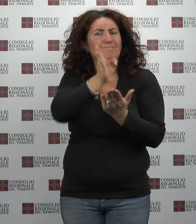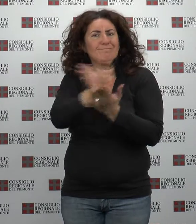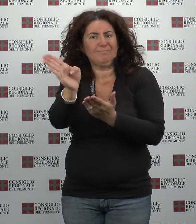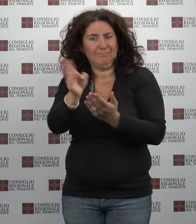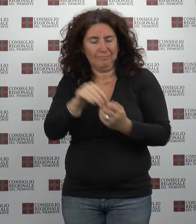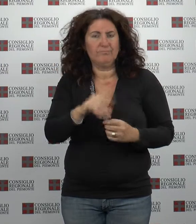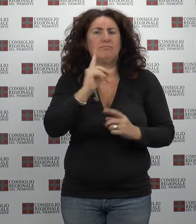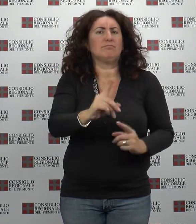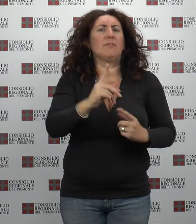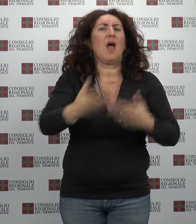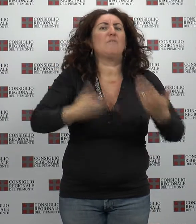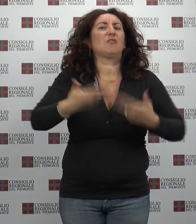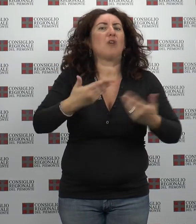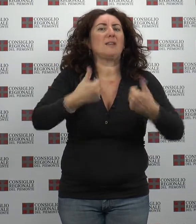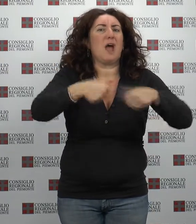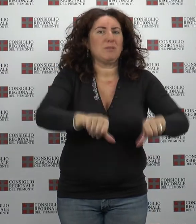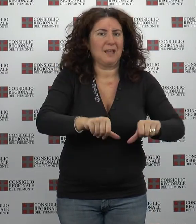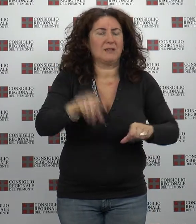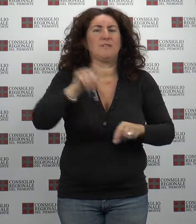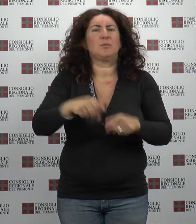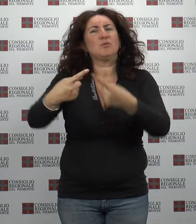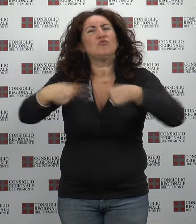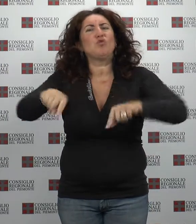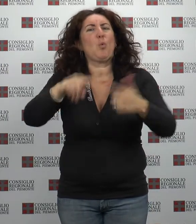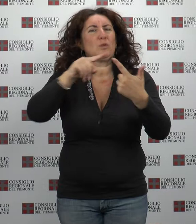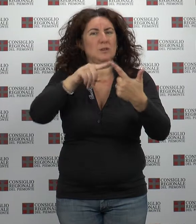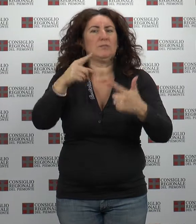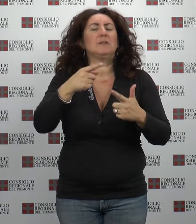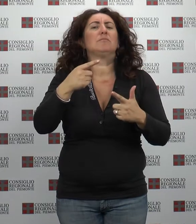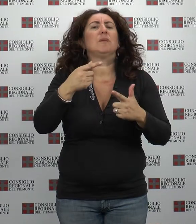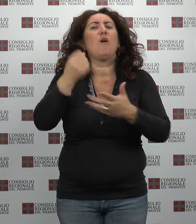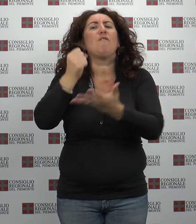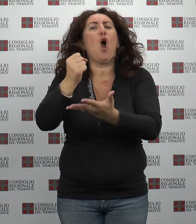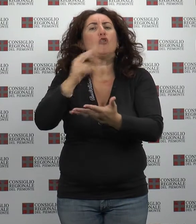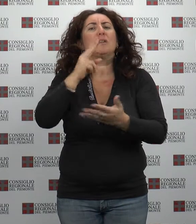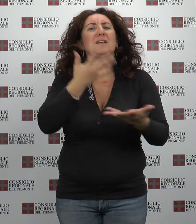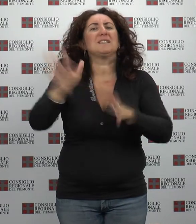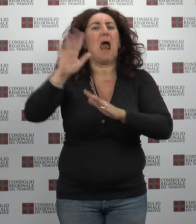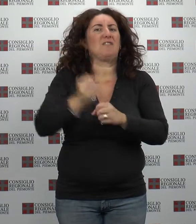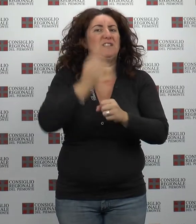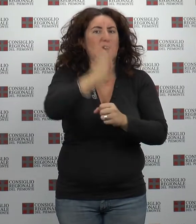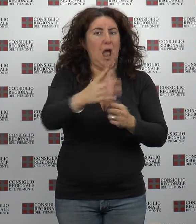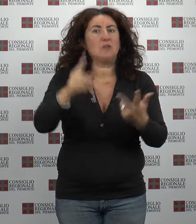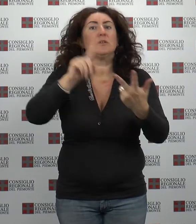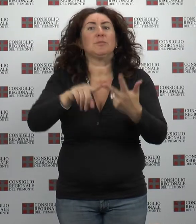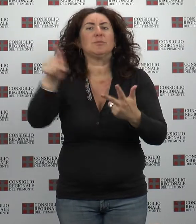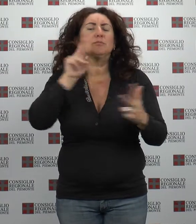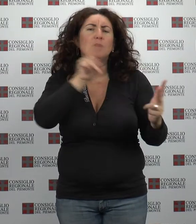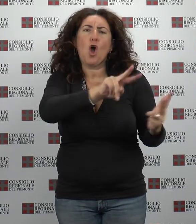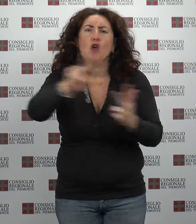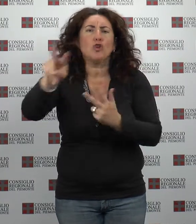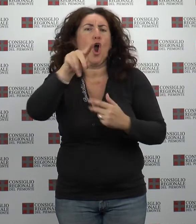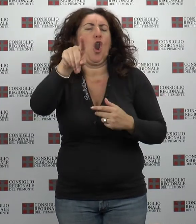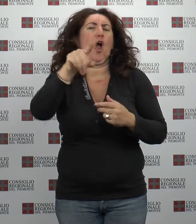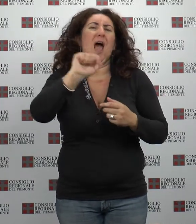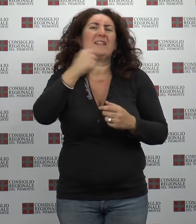tema dell'emergenza abitativa, impegnano la Giunta a costituire un fondo salva sfratti, a censire gli alloggi delle ATC e a varare nuove